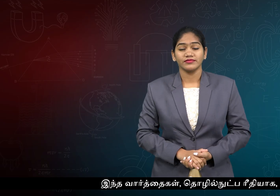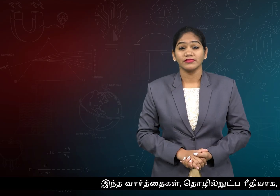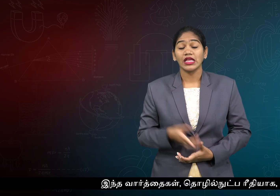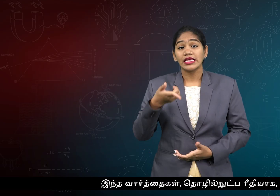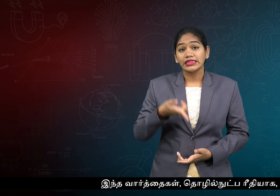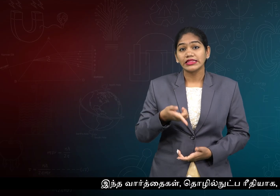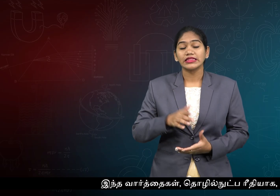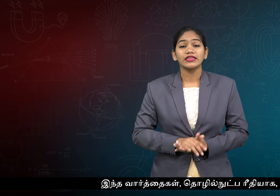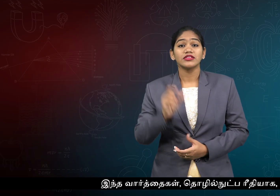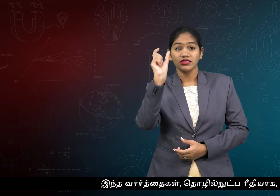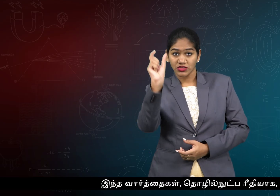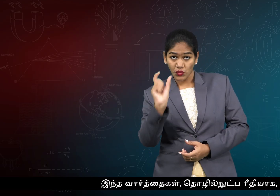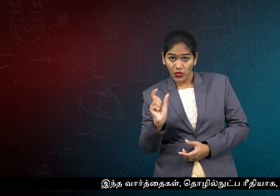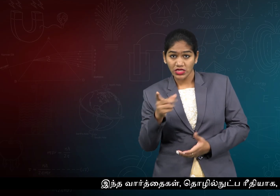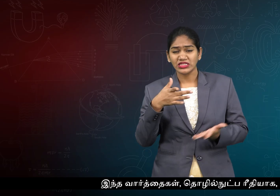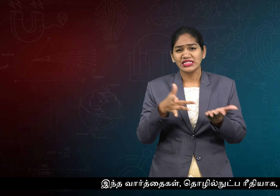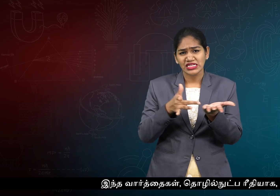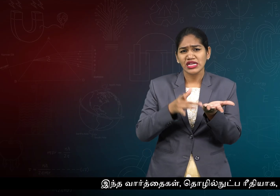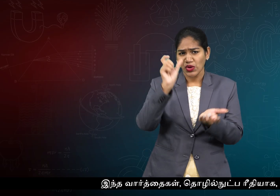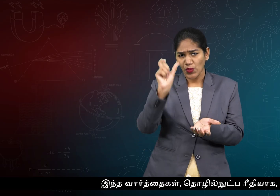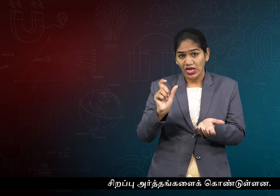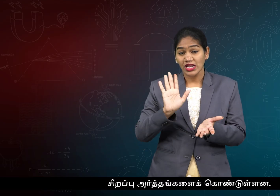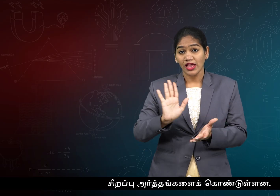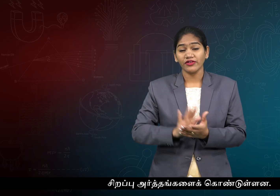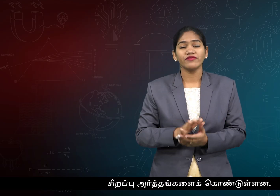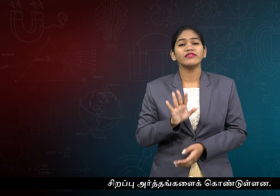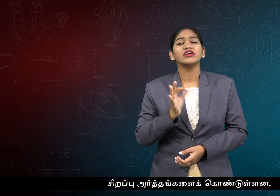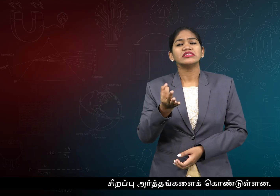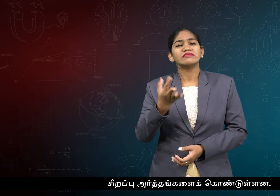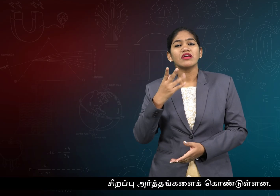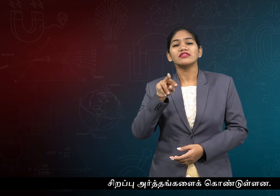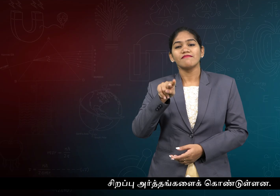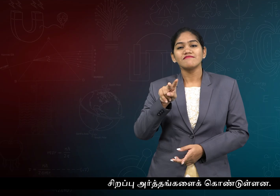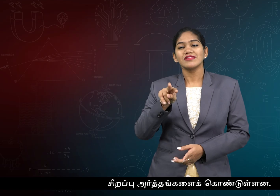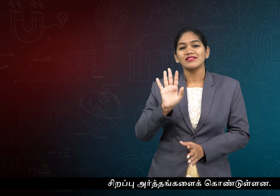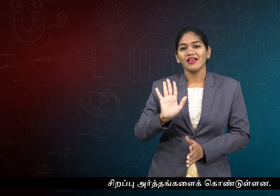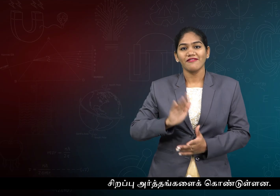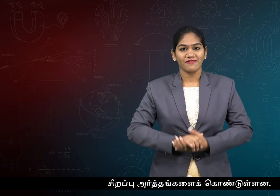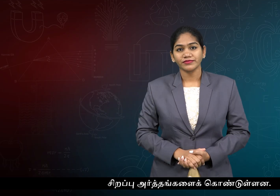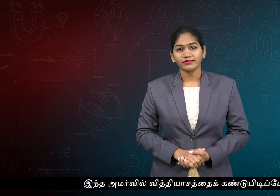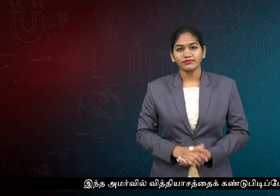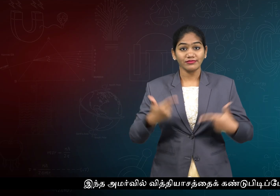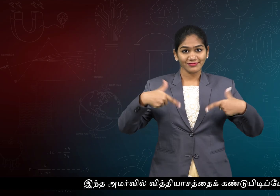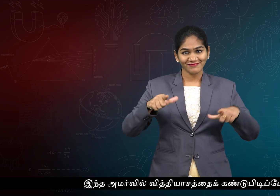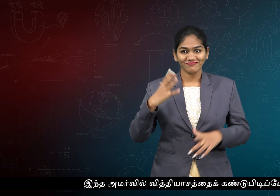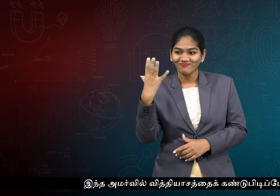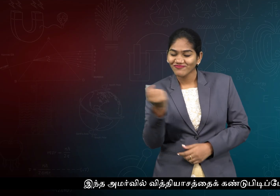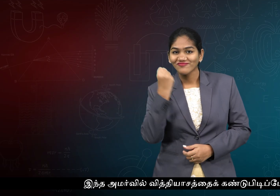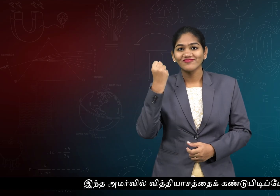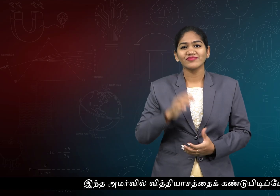இந்த வார்த்தைகள் தொழில்நுட்ப ரீதியாக சிறப்பு அர்த்தங்களை கொண்டுள்ளன. இந்த அமர்வில்